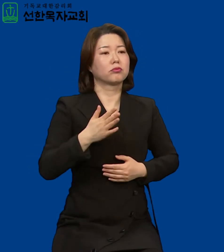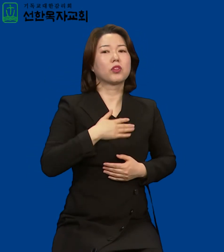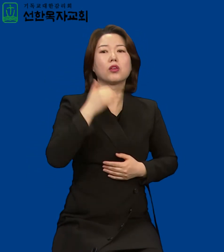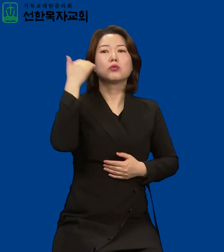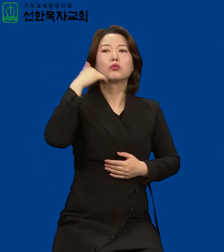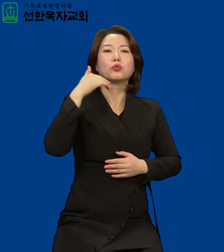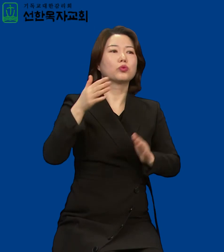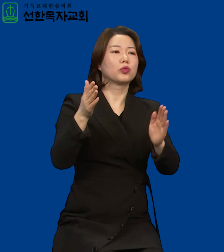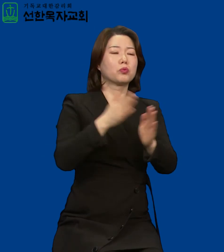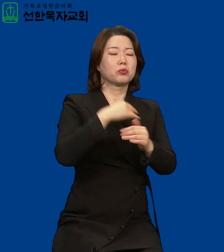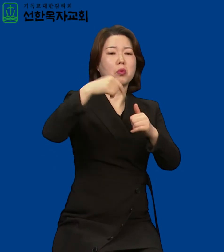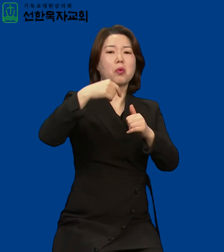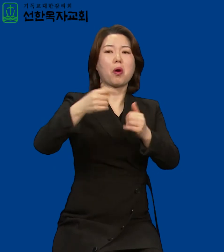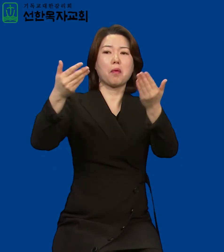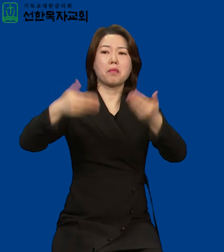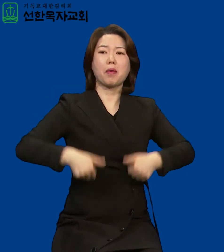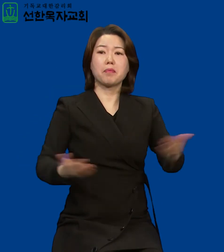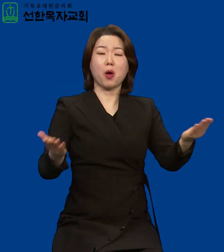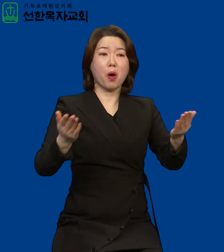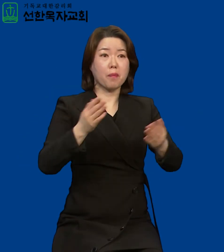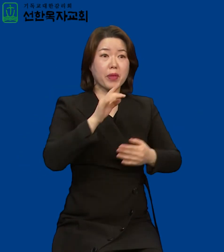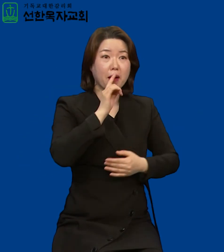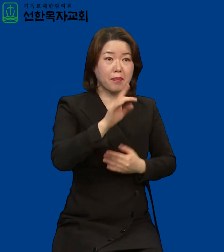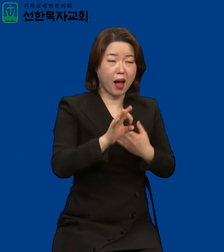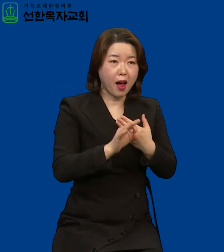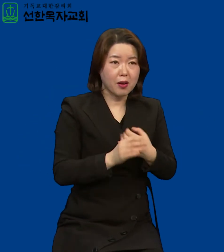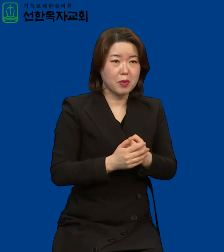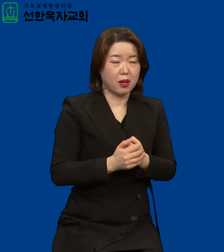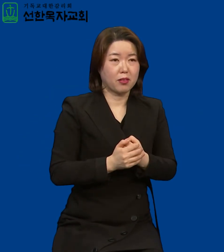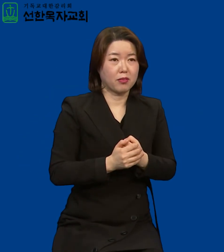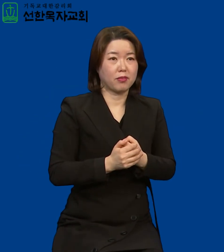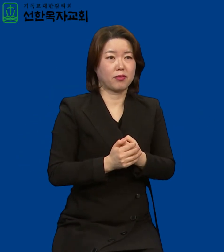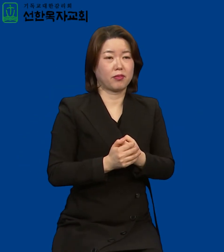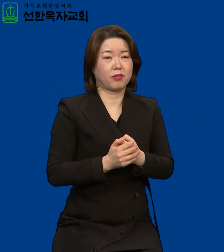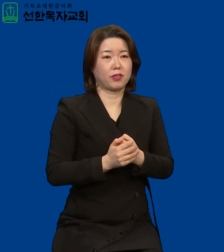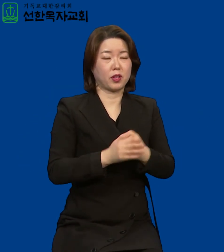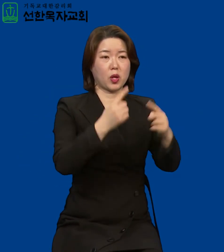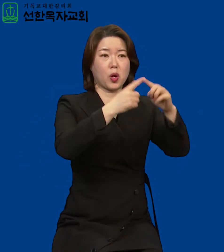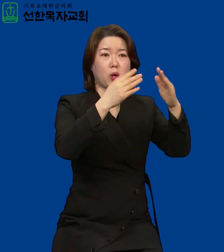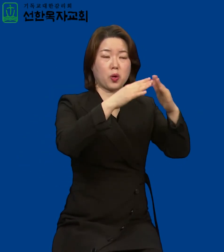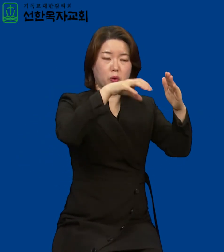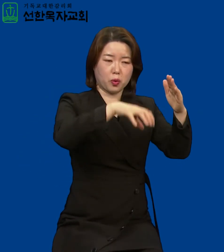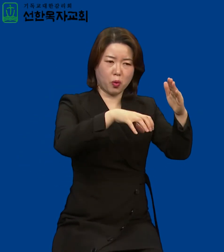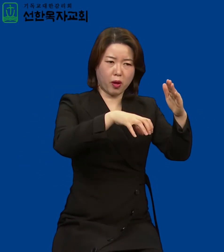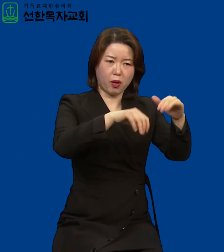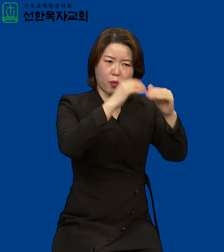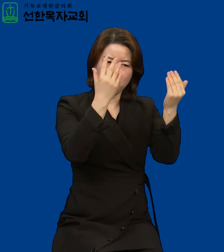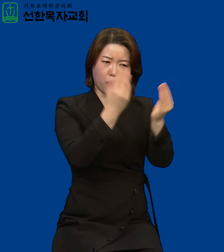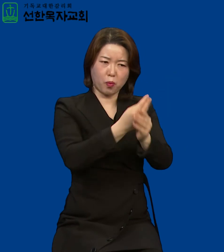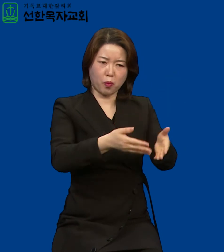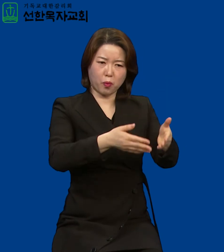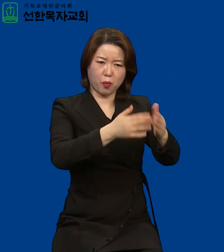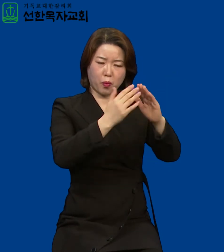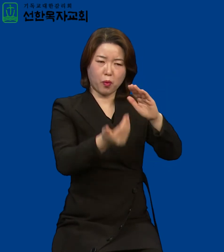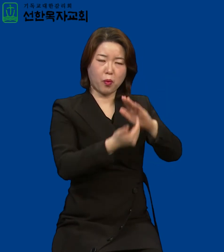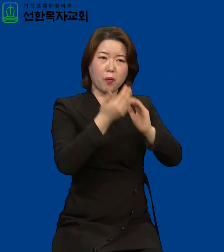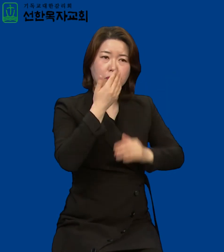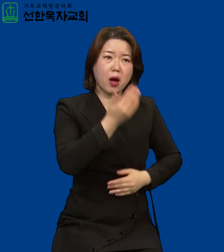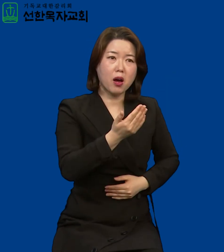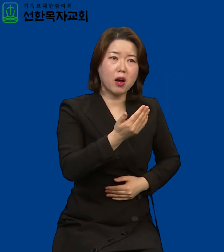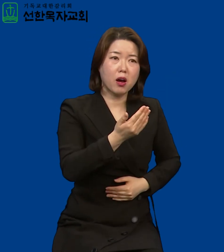누구로부터 가르침을 받을 필요가 없다고 하면, 그러면 교회가 온전할 수 있겠는가?